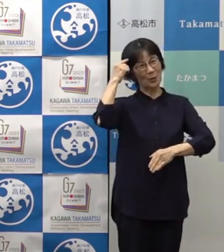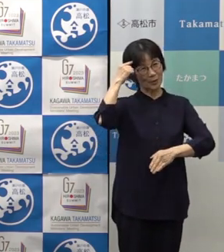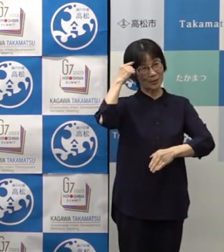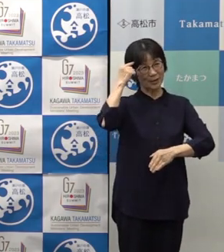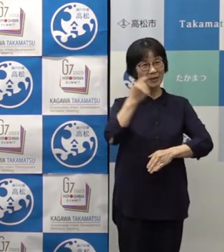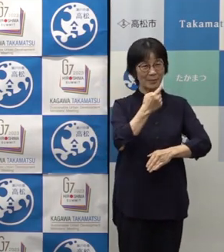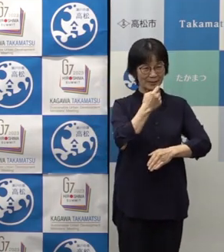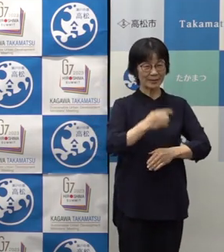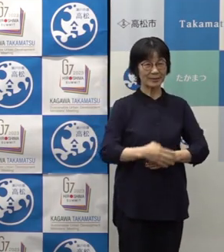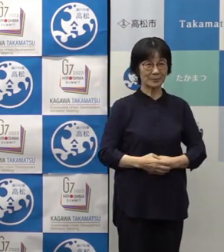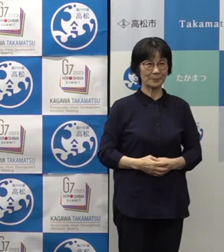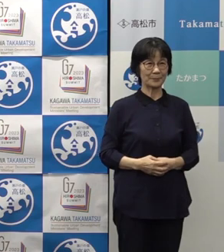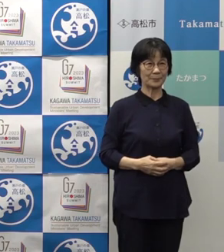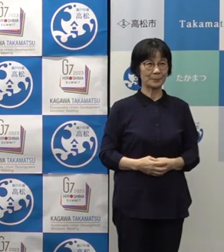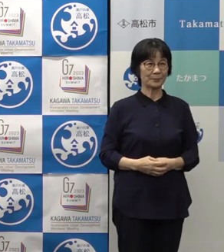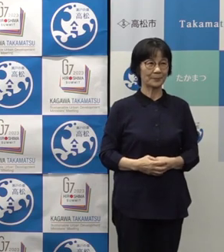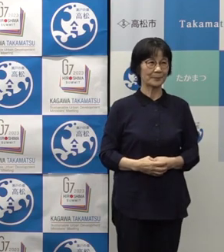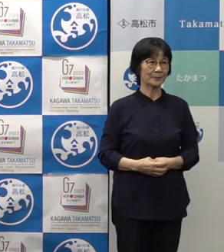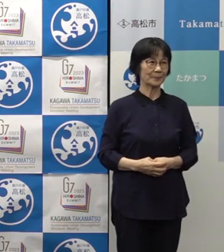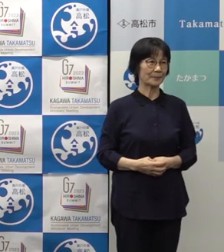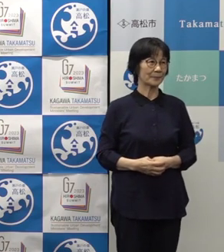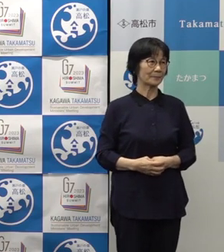ます。